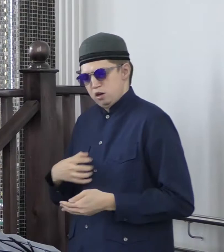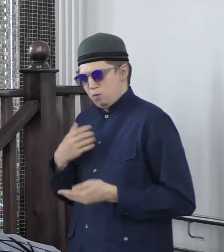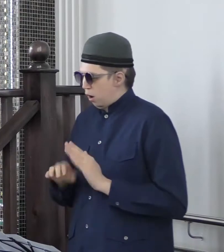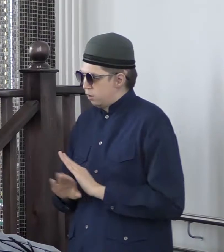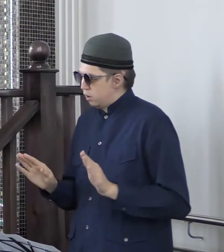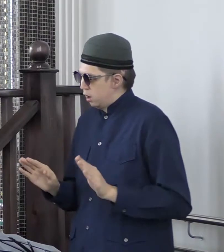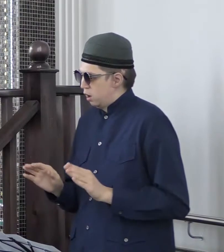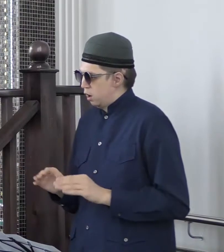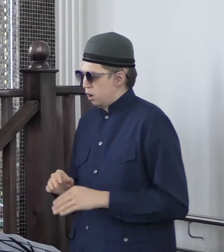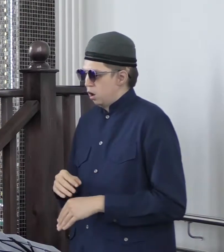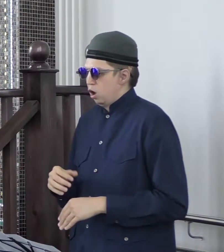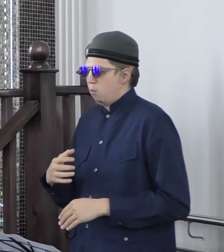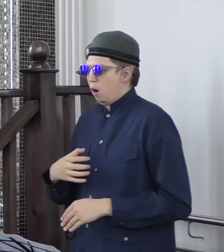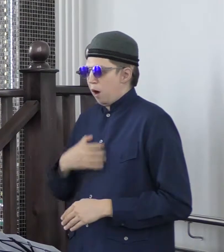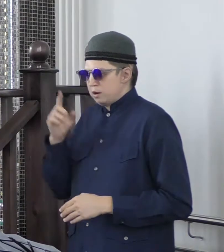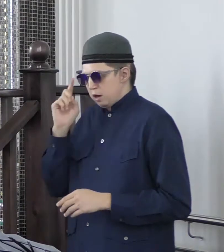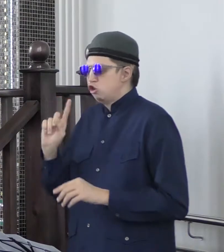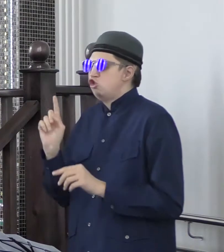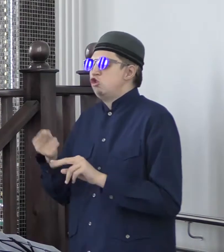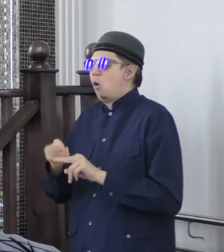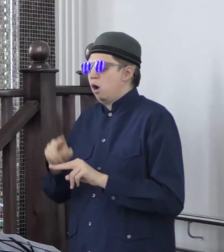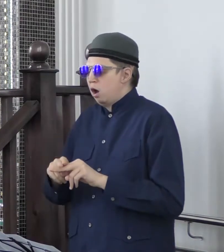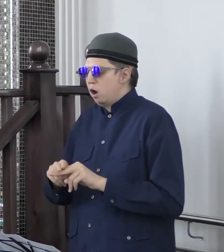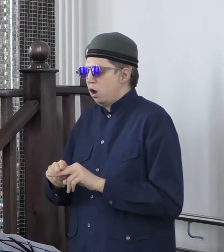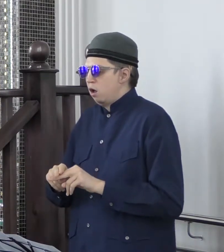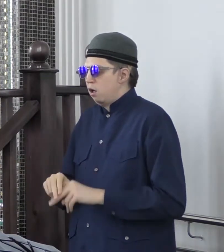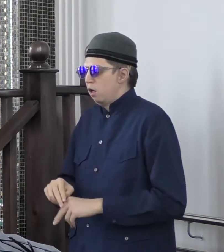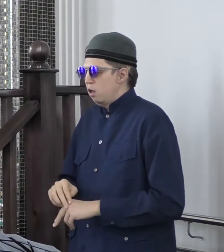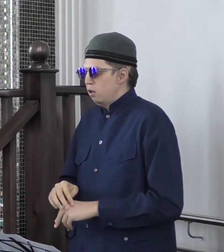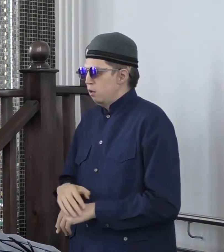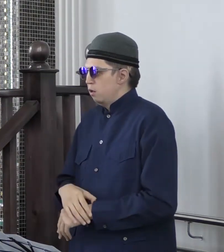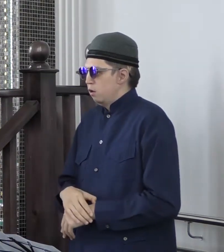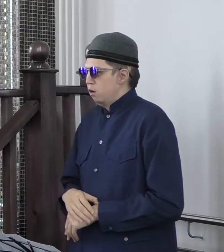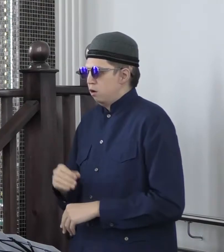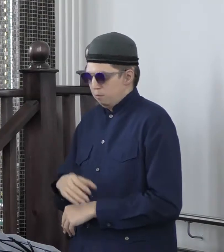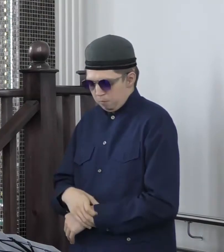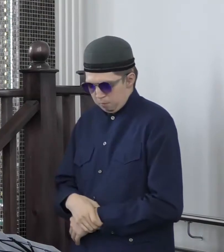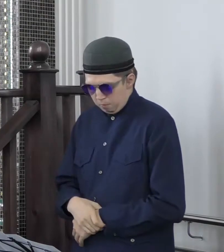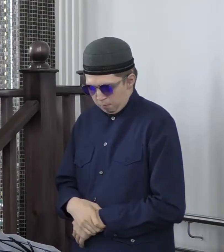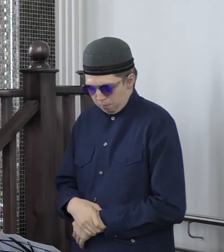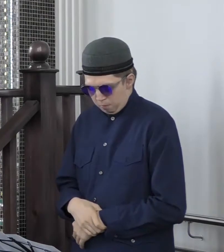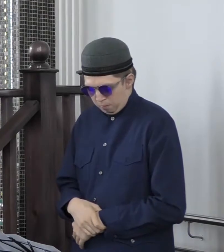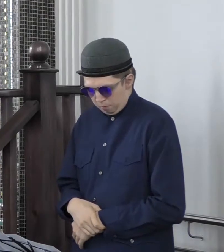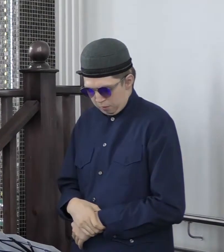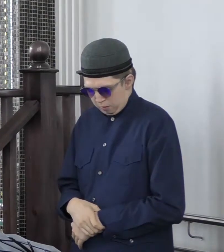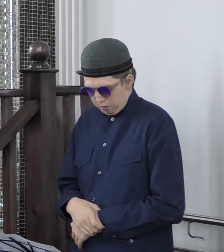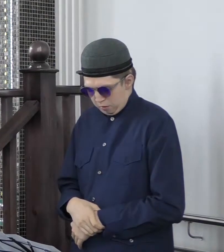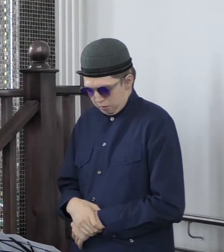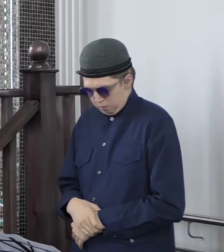кого-то. Богобоязнь у нас, знаешь, слово «таква» ловит, «псараваш» Пиамарин, саллиллах, алейхи вассалям, и